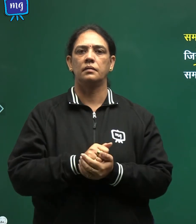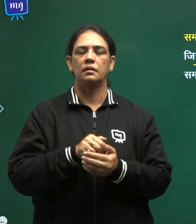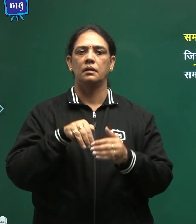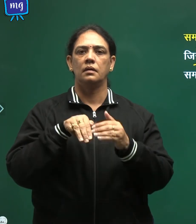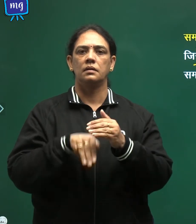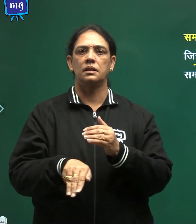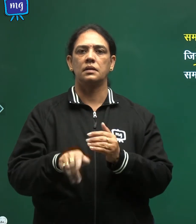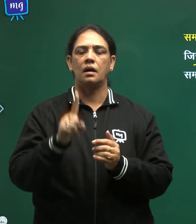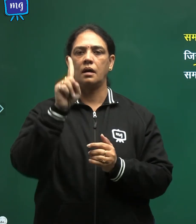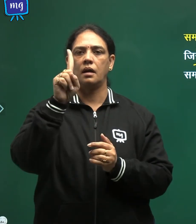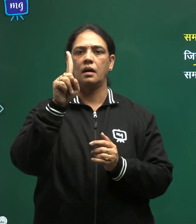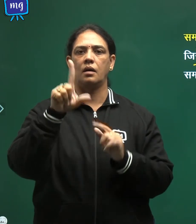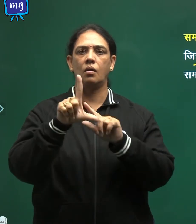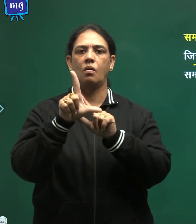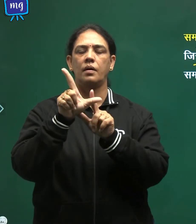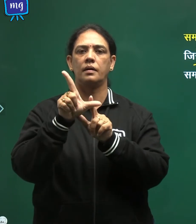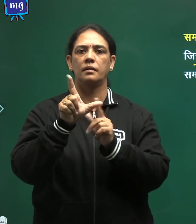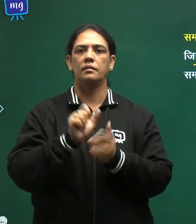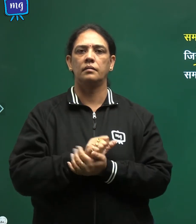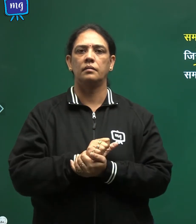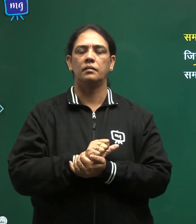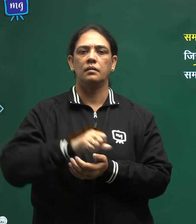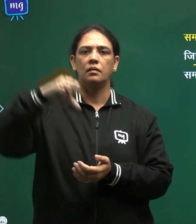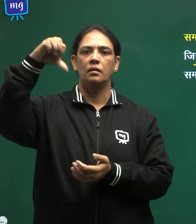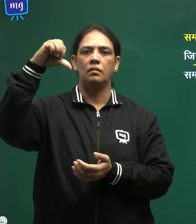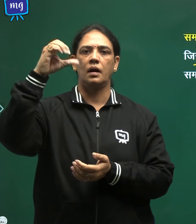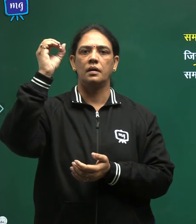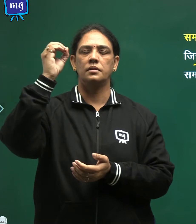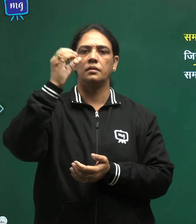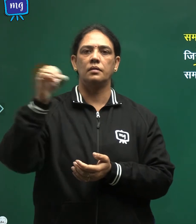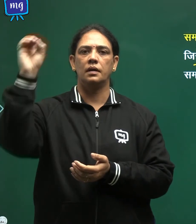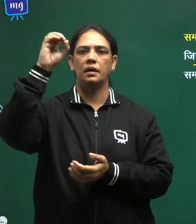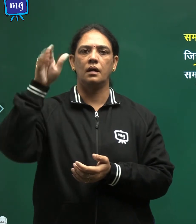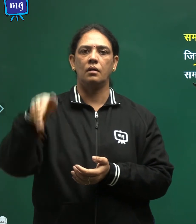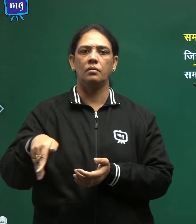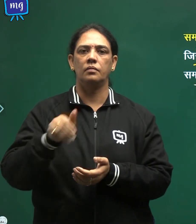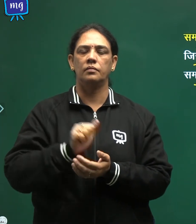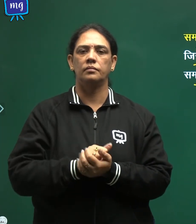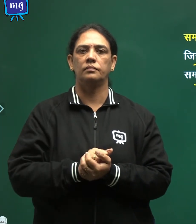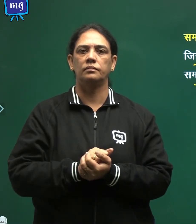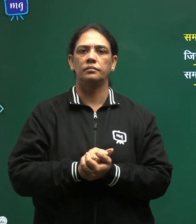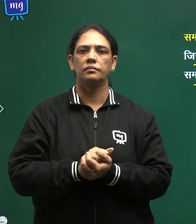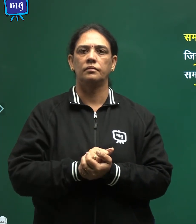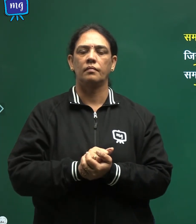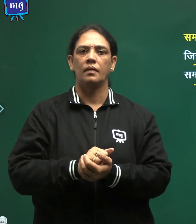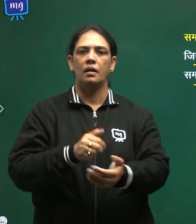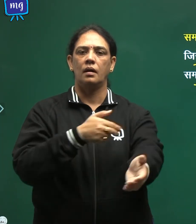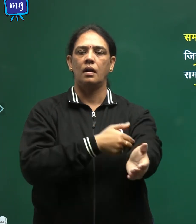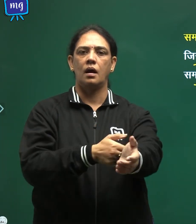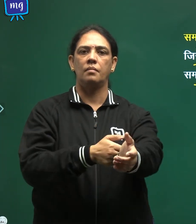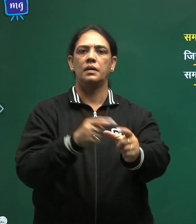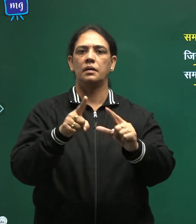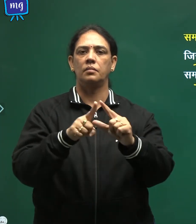जिसका एक कोण 90 डिग्री का हो समकोण त्रिभुज